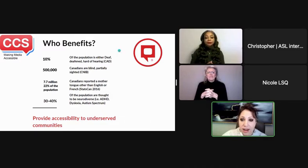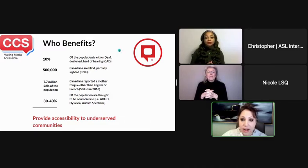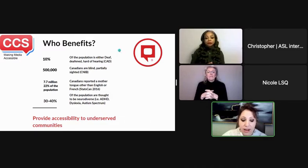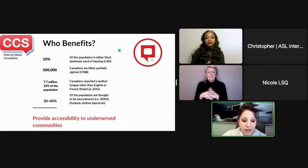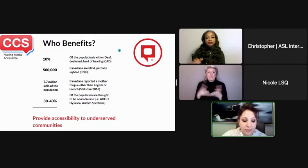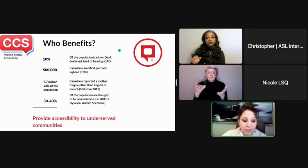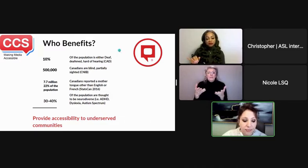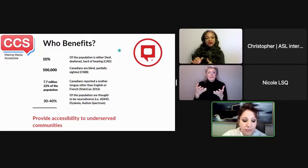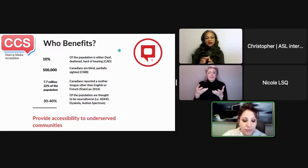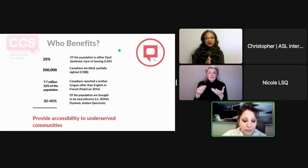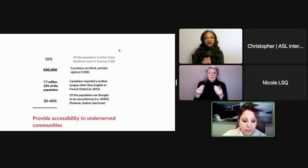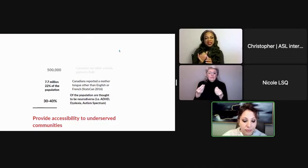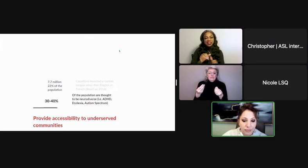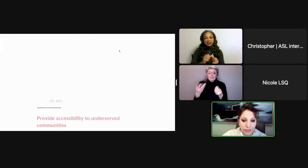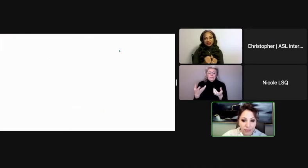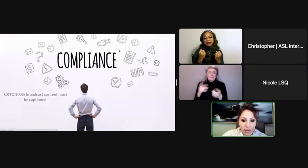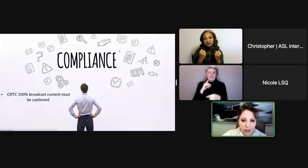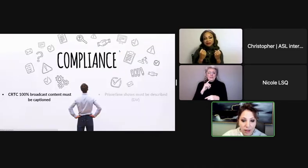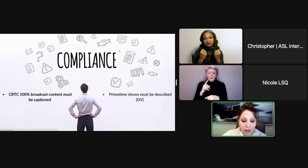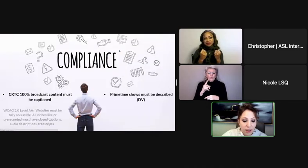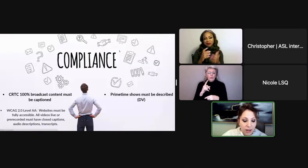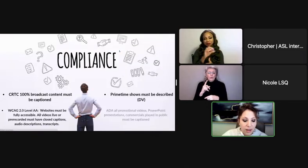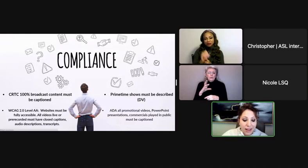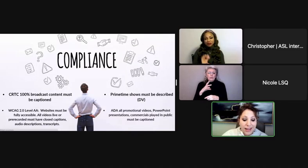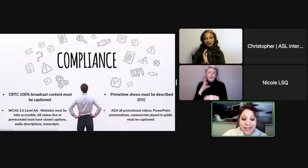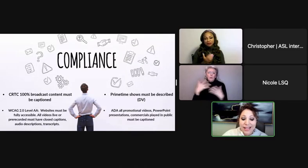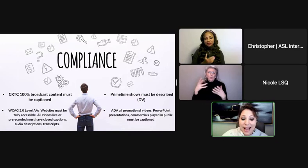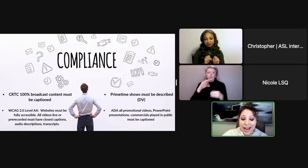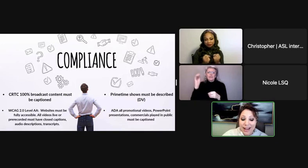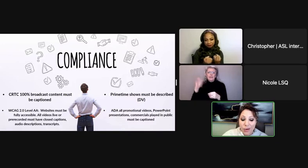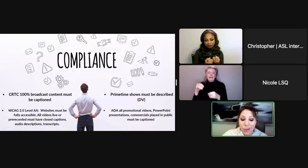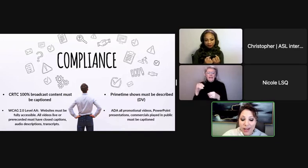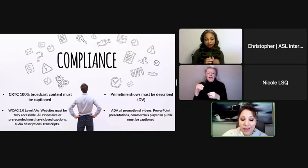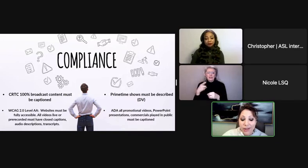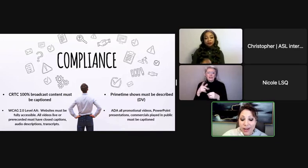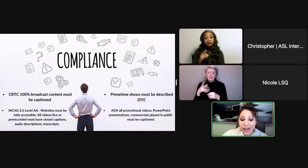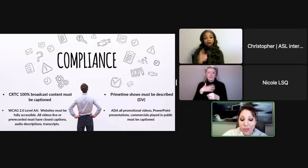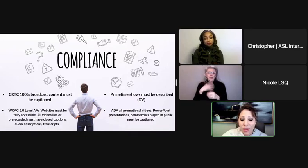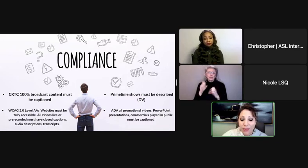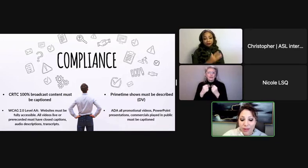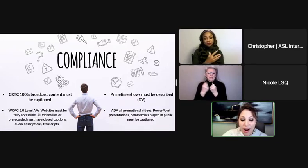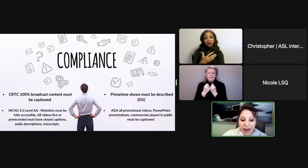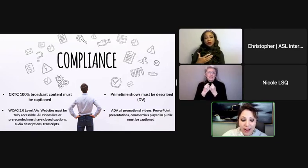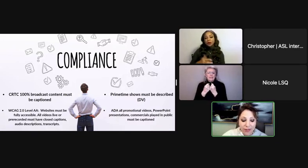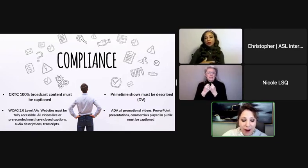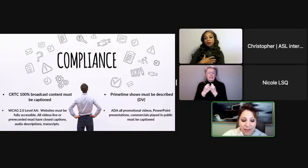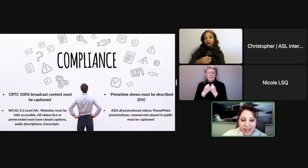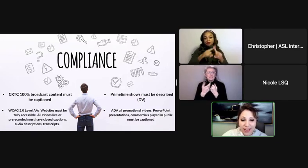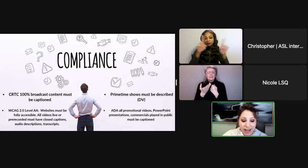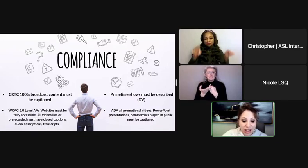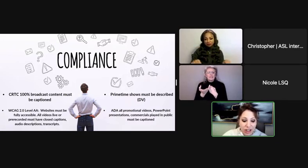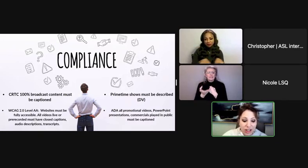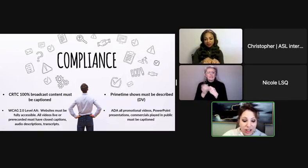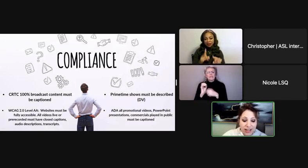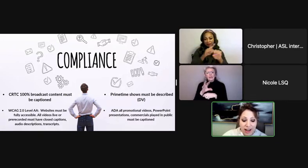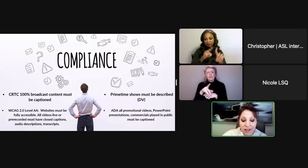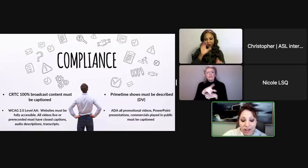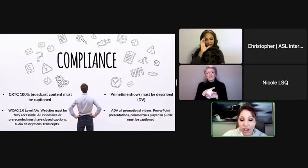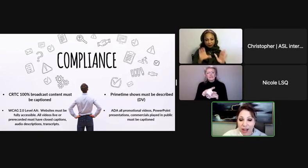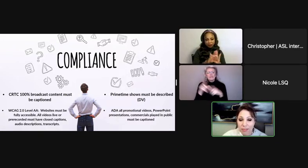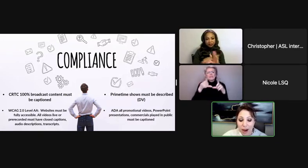Donc, bien sûr, ils représentent un gros pourcentage de notre société. Donc, cette diapositive, c'est un